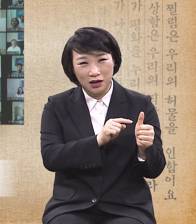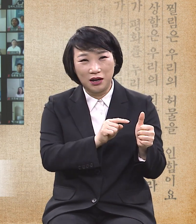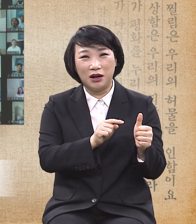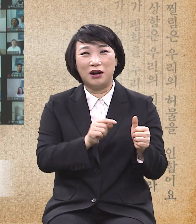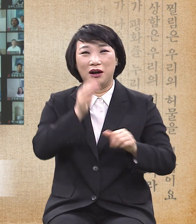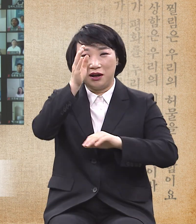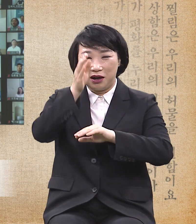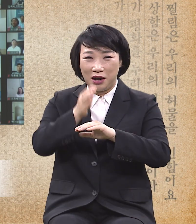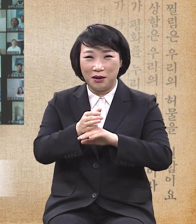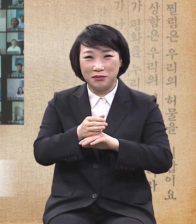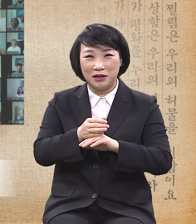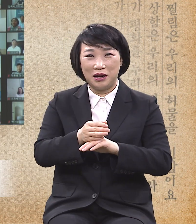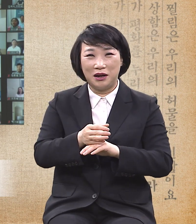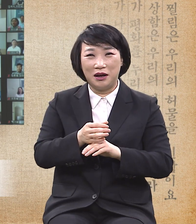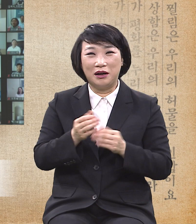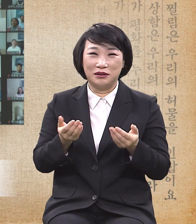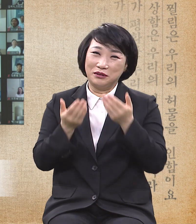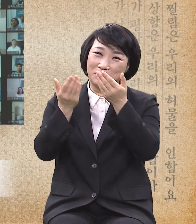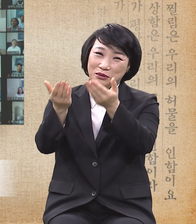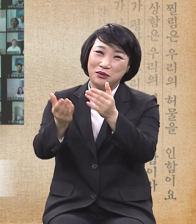진실한 감사의 표현이요.